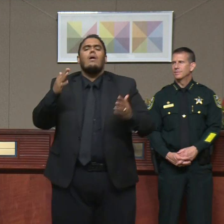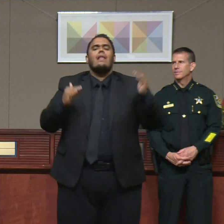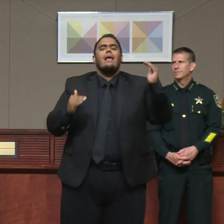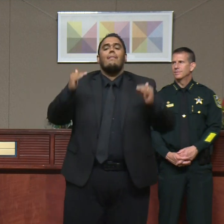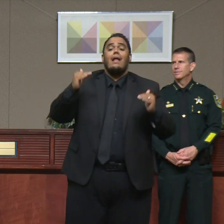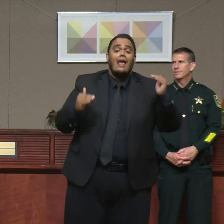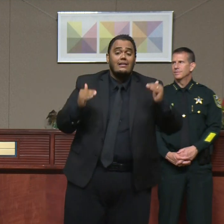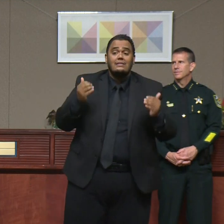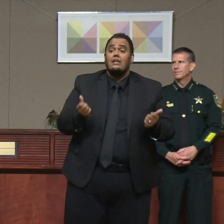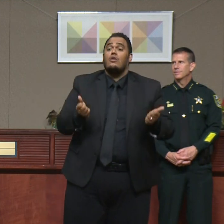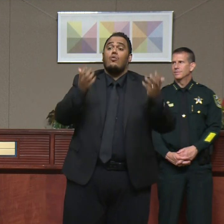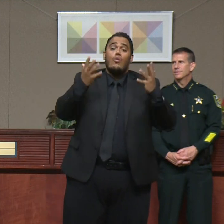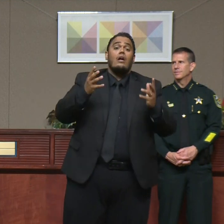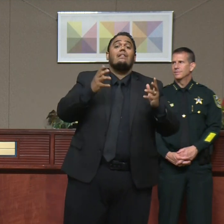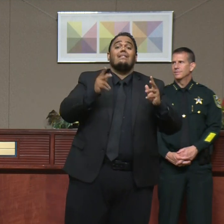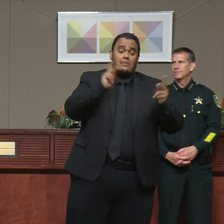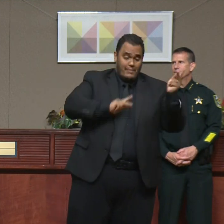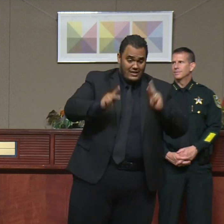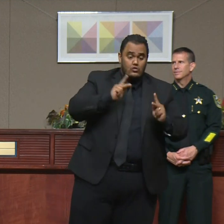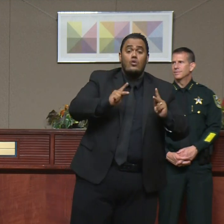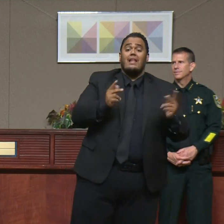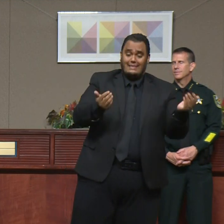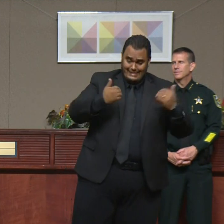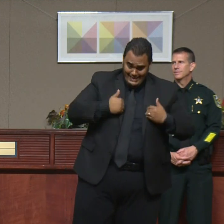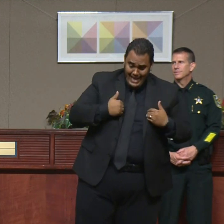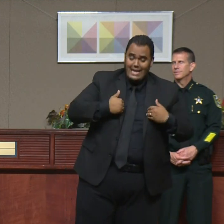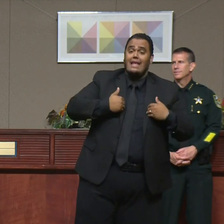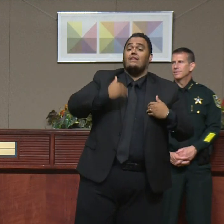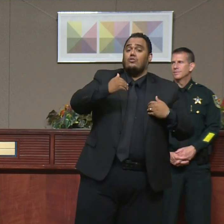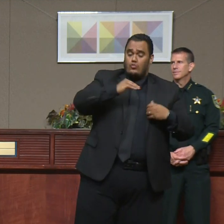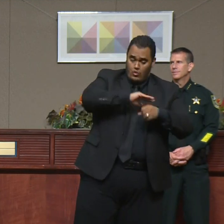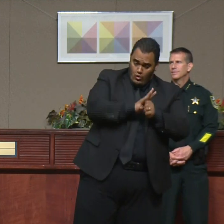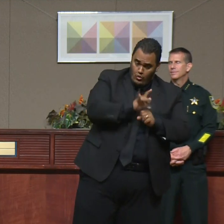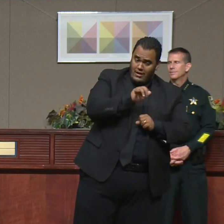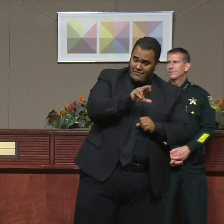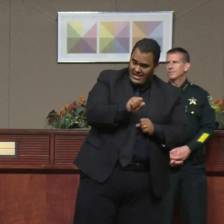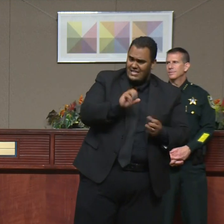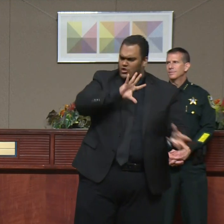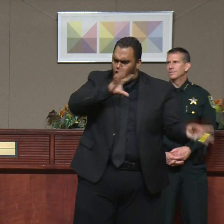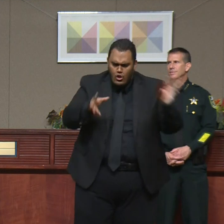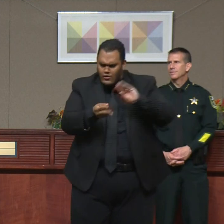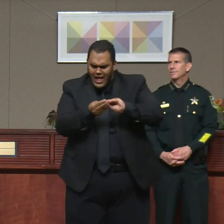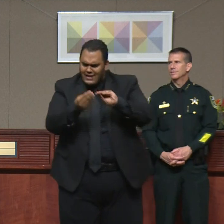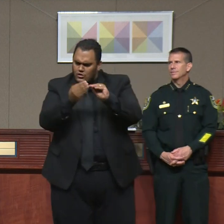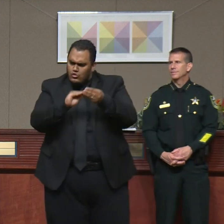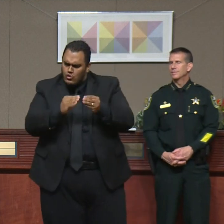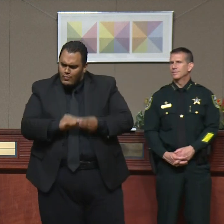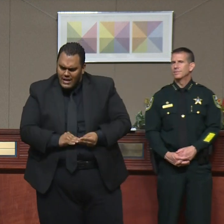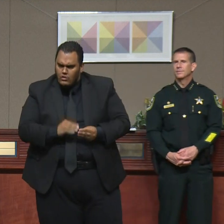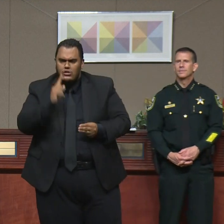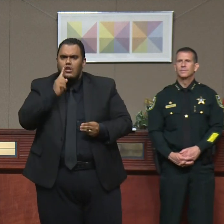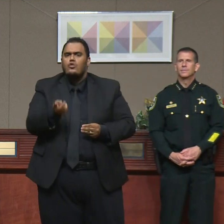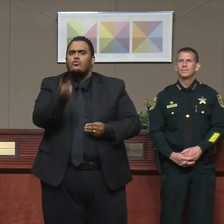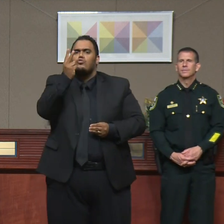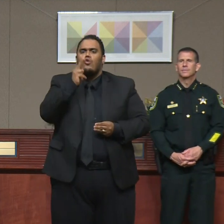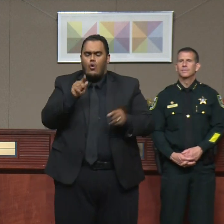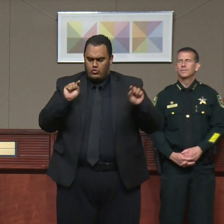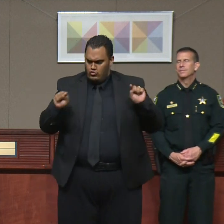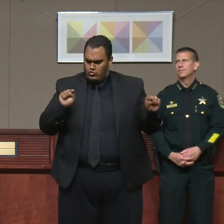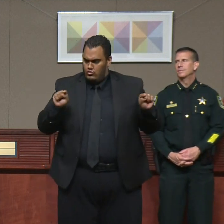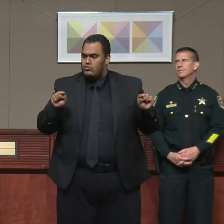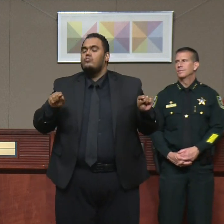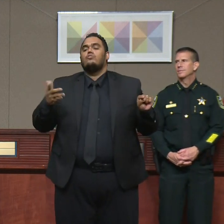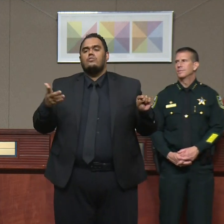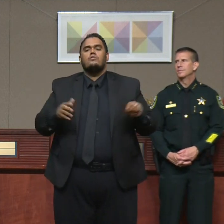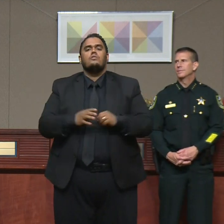¿Cuántos casos positivos tuvieron? ¿Cuántas pruebas en total hicieron en los primeros 3 días de la semana pasada en los 2 puntos más calientes del condado?